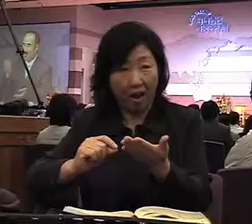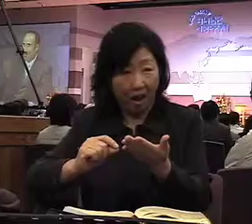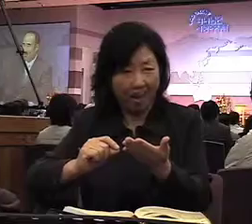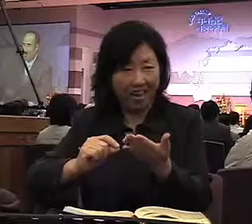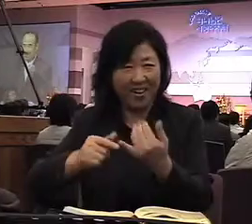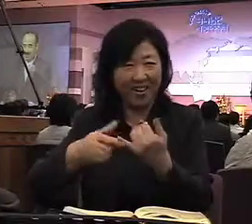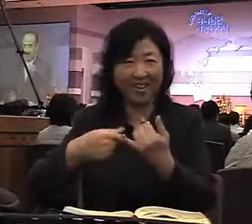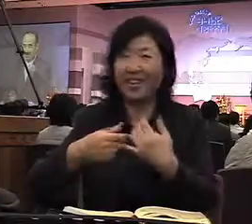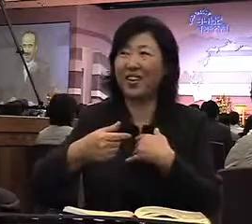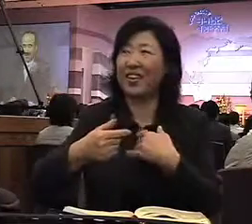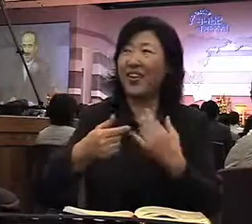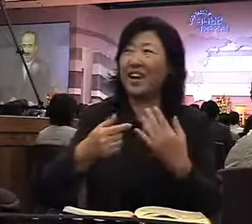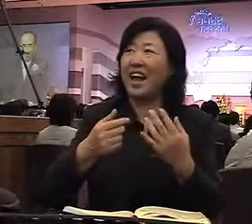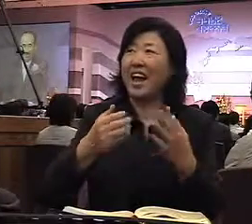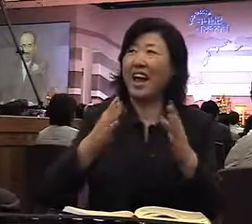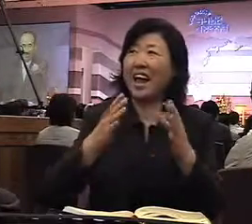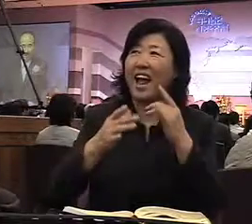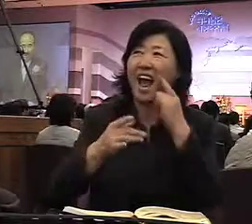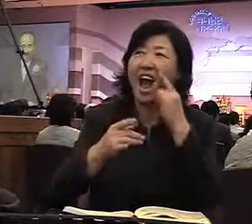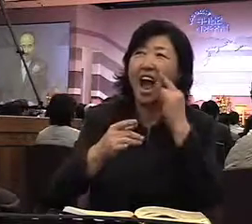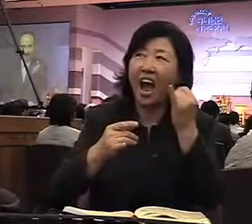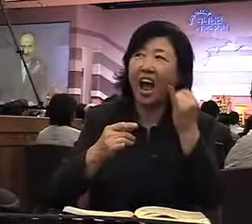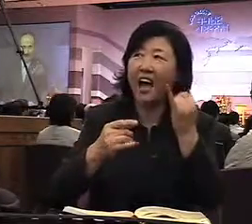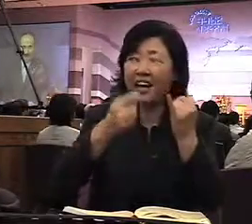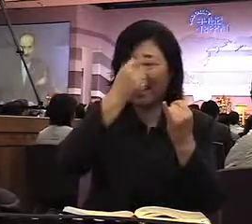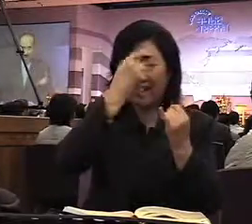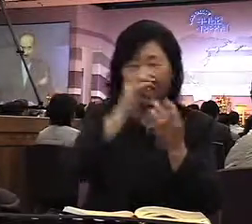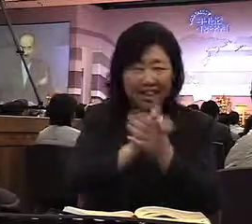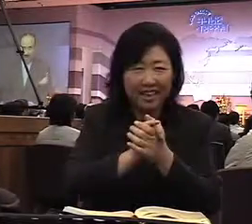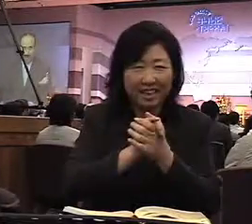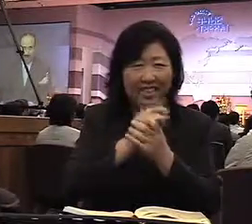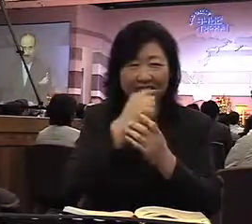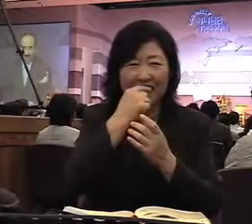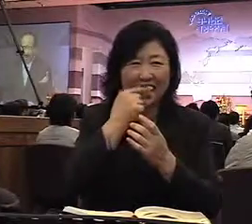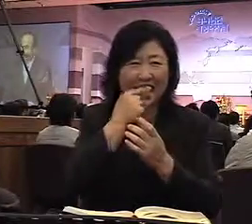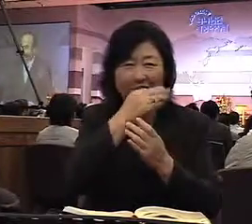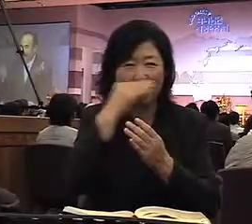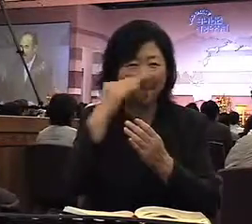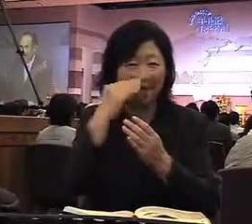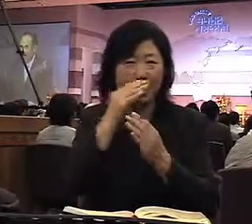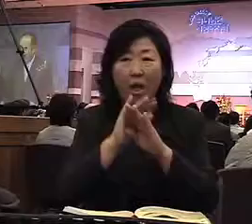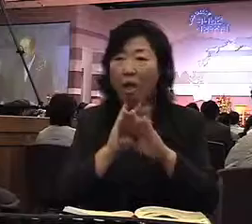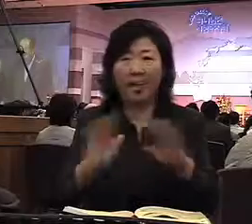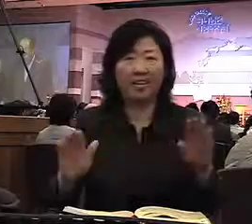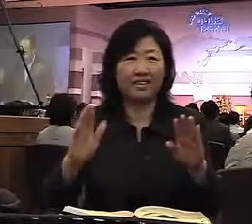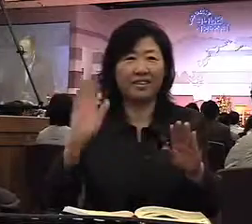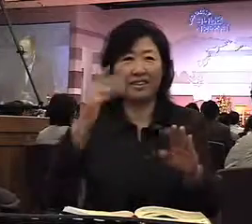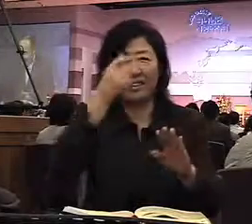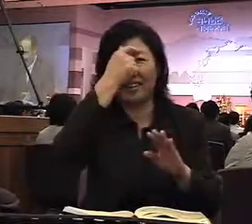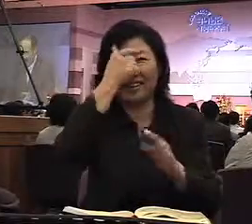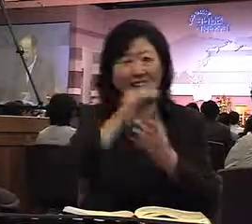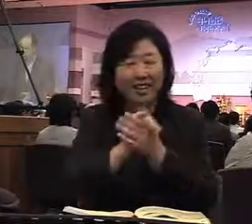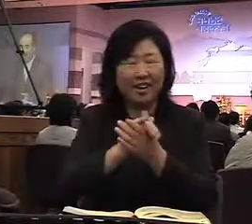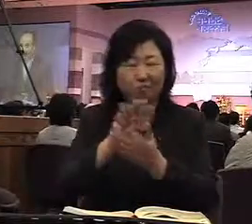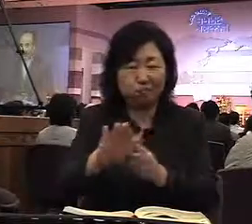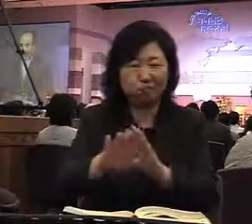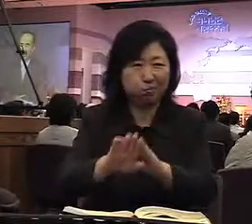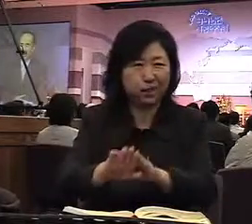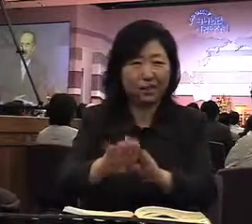이빨 때문에 고민하는 어떤 엄마가 그 책을 놓고 기도를 했는데 그 아이가 이빨이 해결됐대요. 얼마나 놀라워요. 얼마나